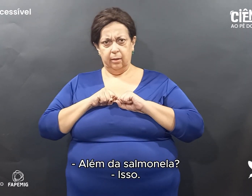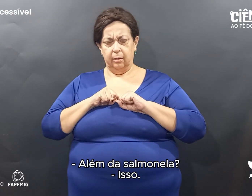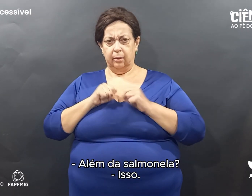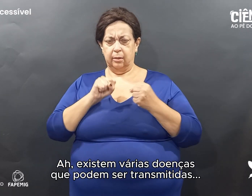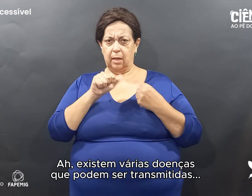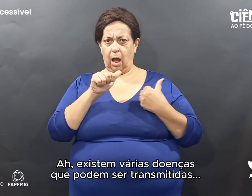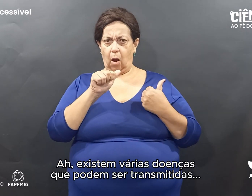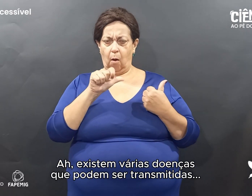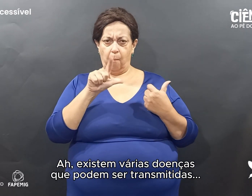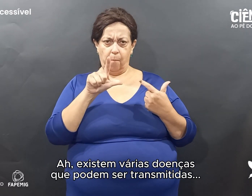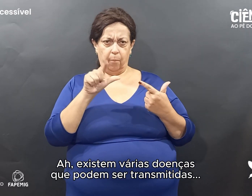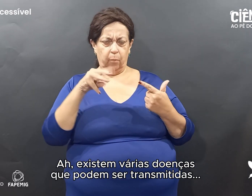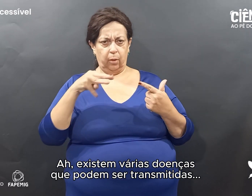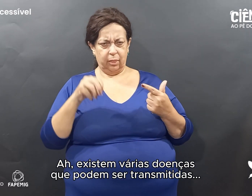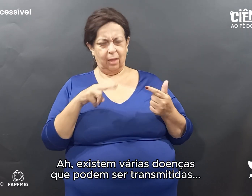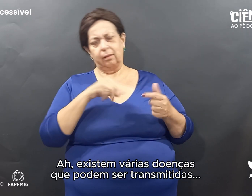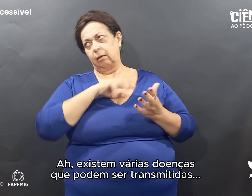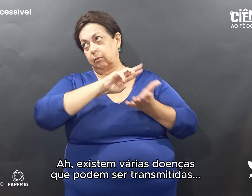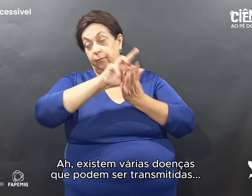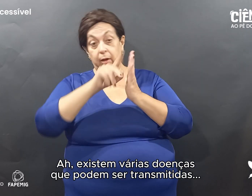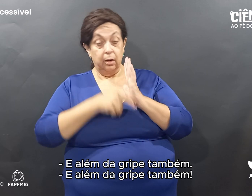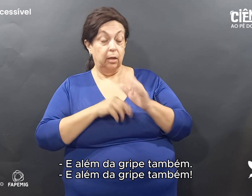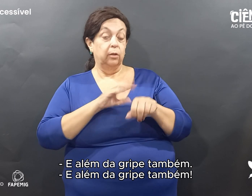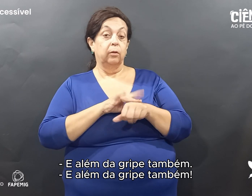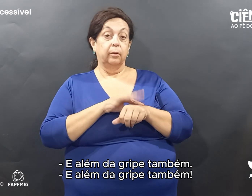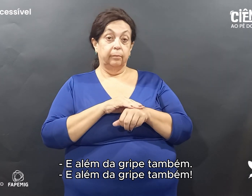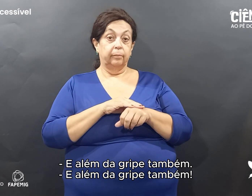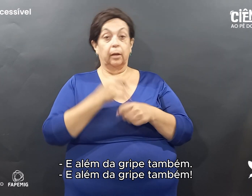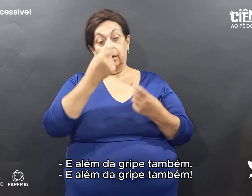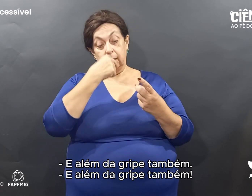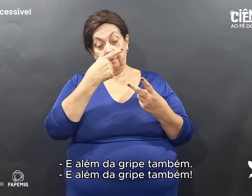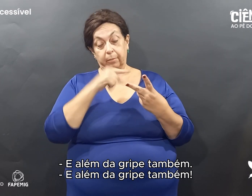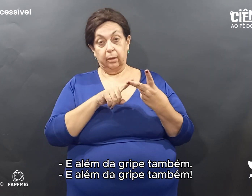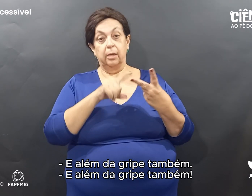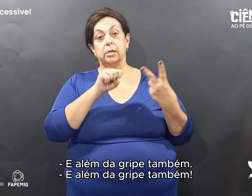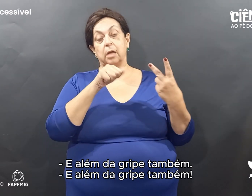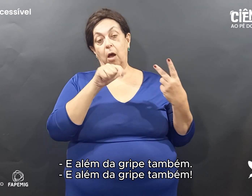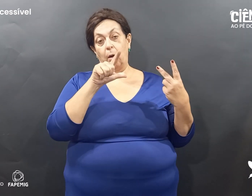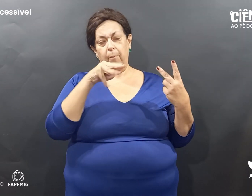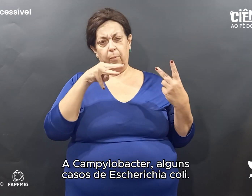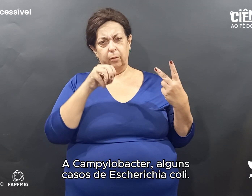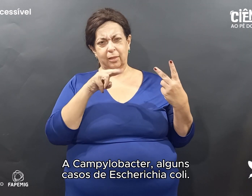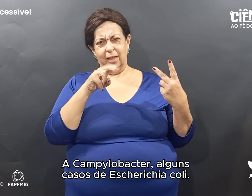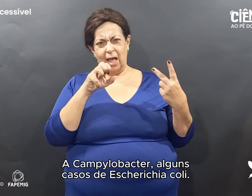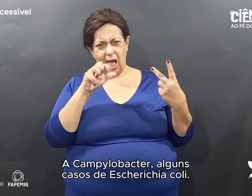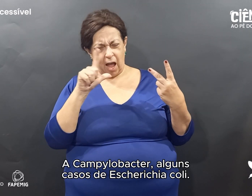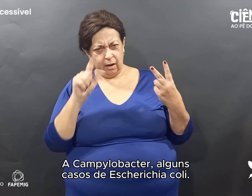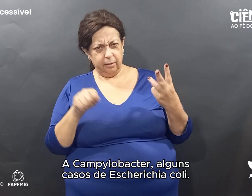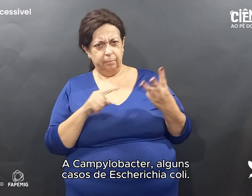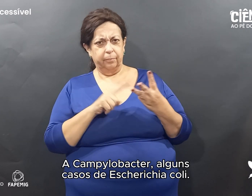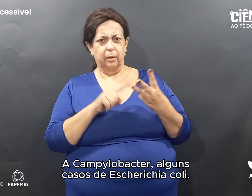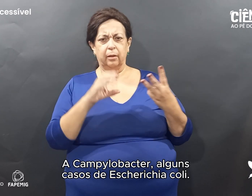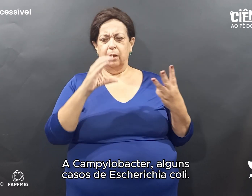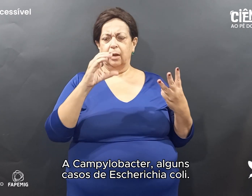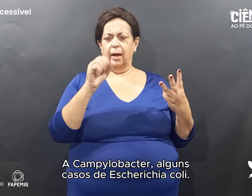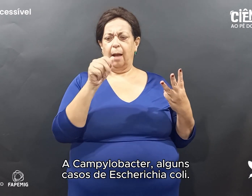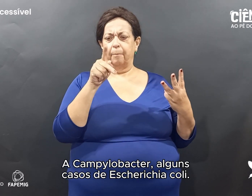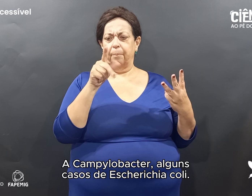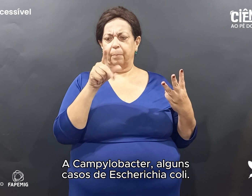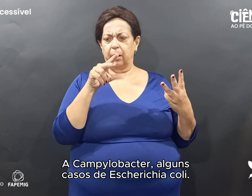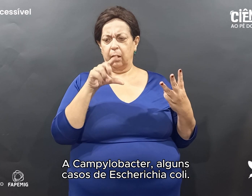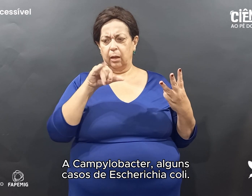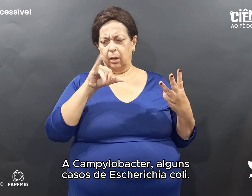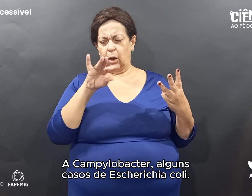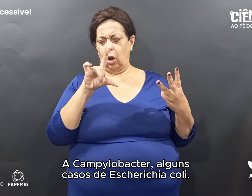salmonela? Isso. Existem várias doenças que podem ser transmitidas. E além da gripe também. E além da gripe Isso. também. A Campylobacter,